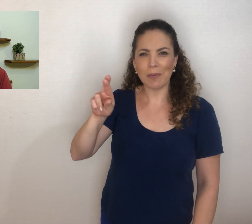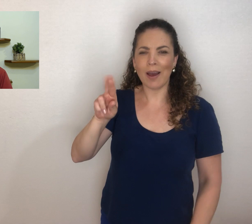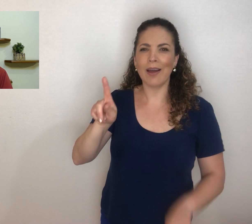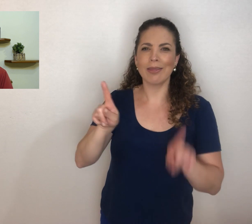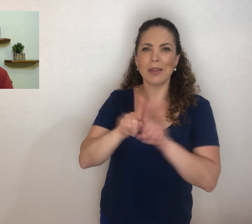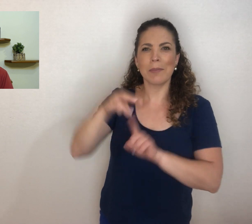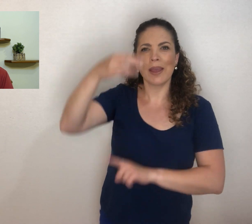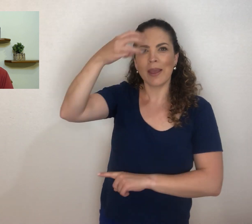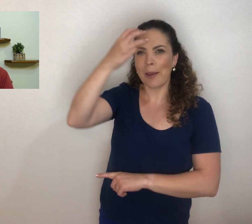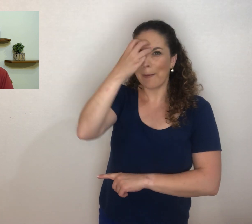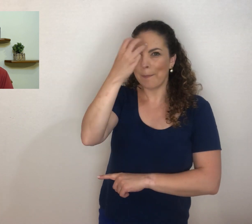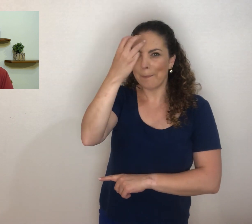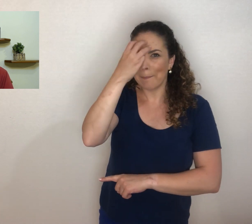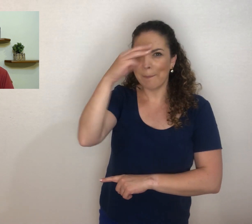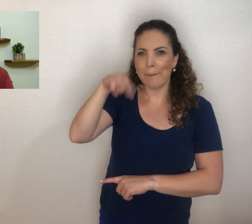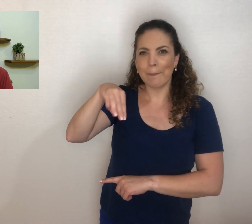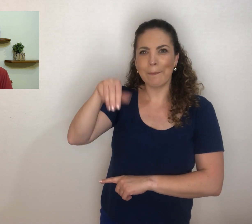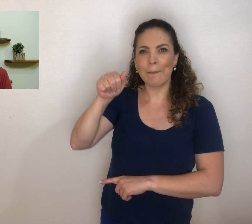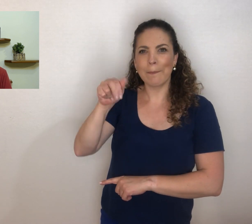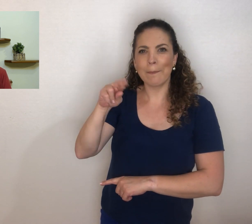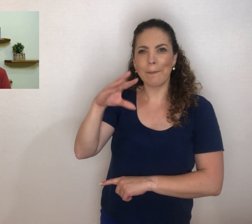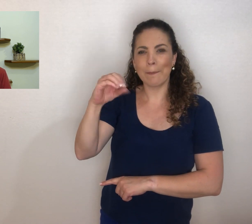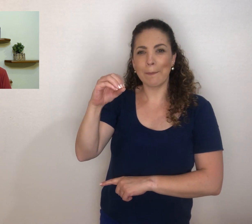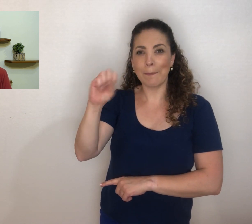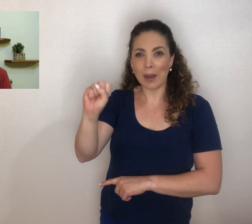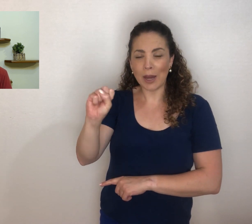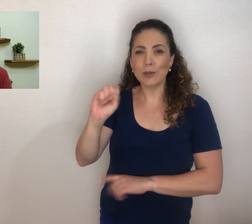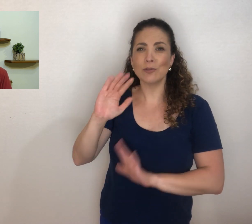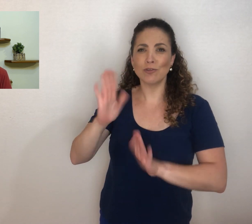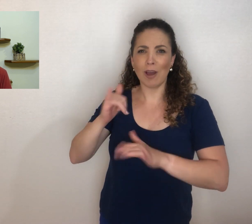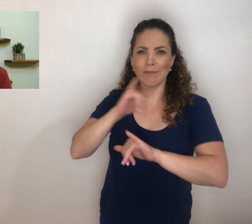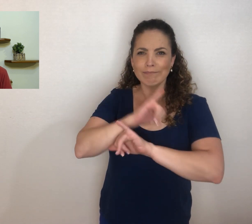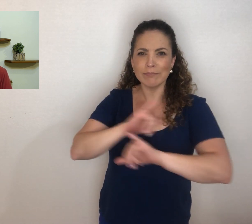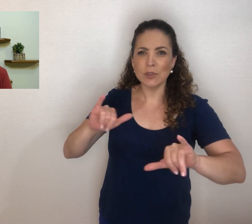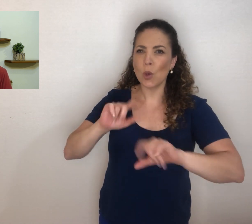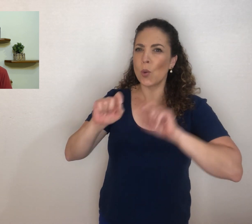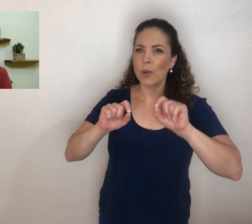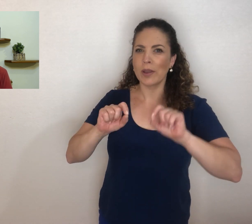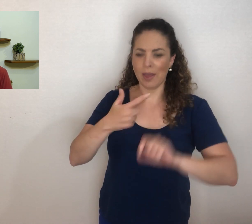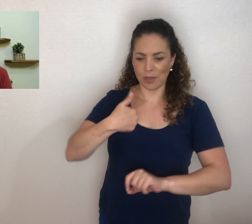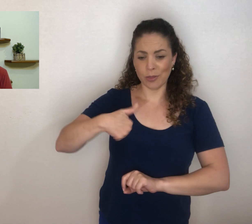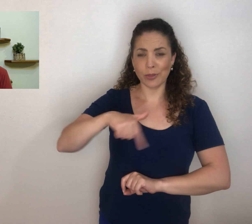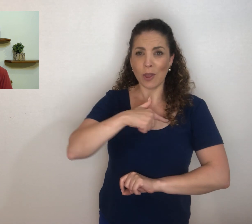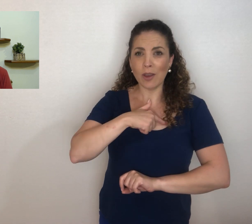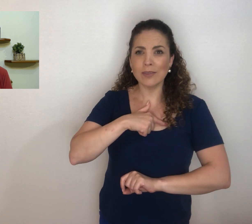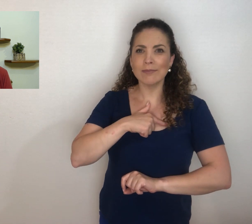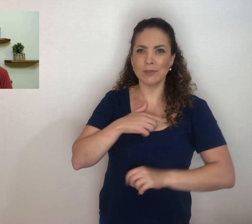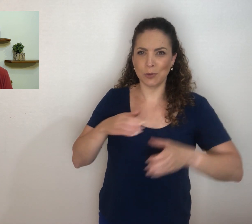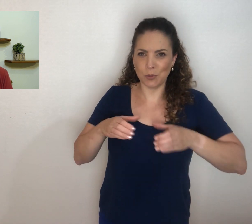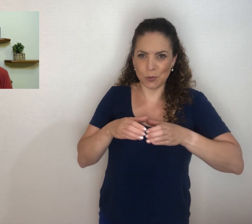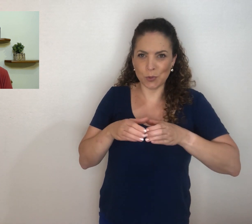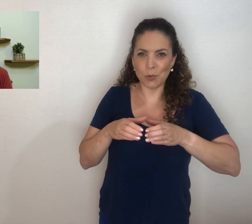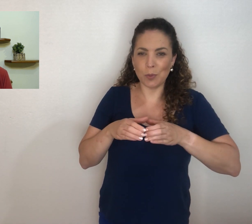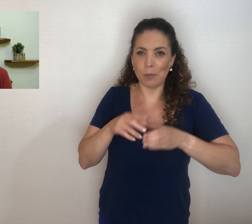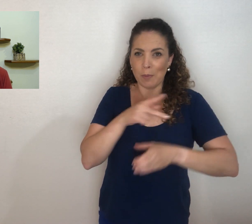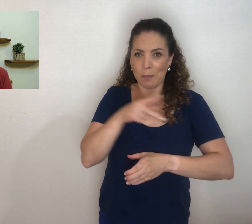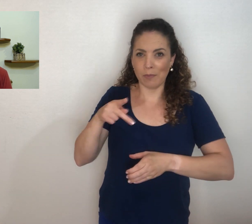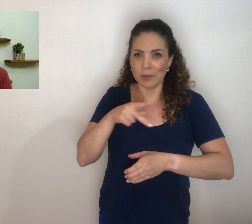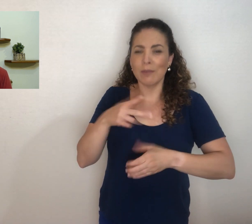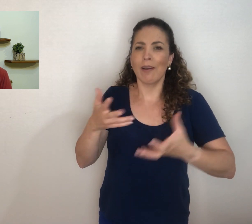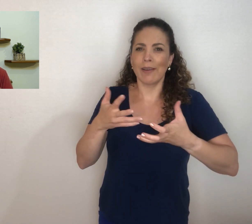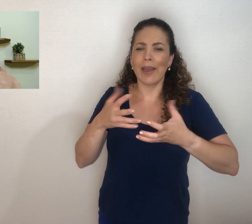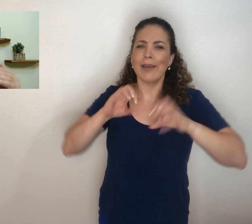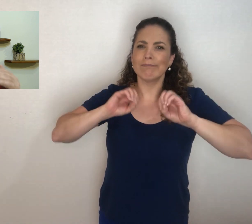irmãos. Apesar da gente buscar ser didático, a gente sabe que este assunto não